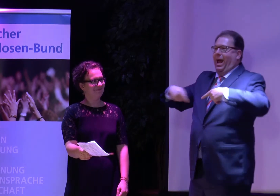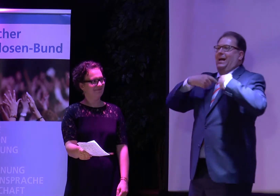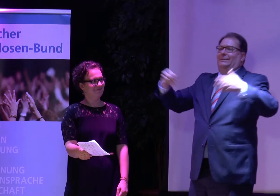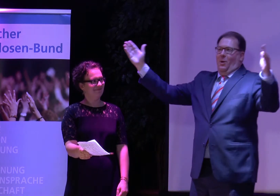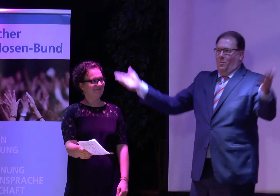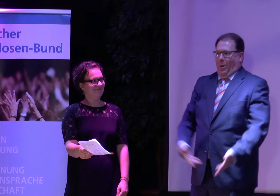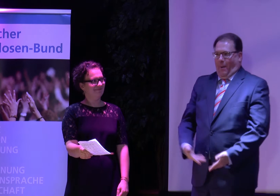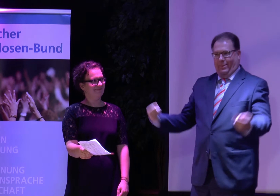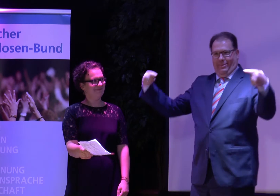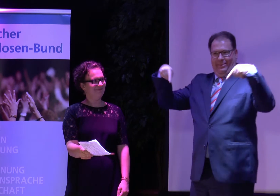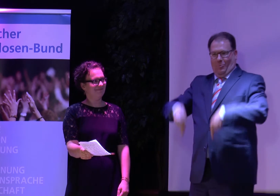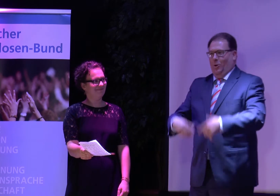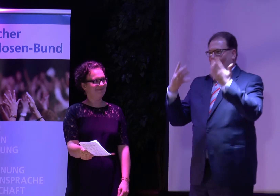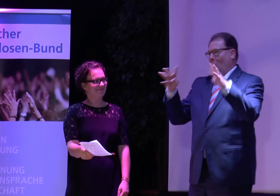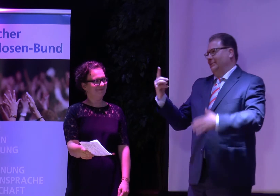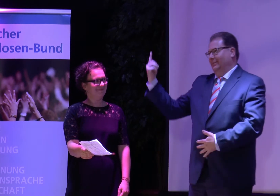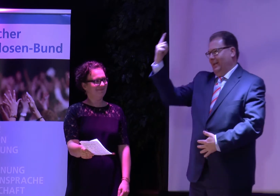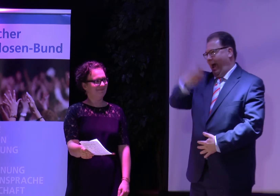Vielen Dank.